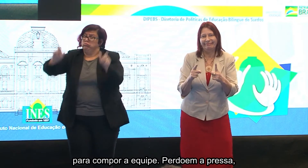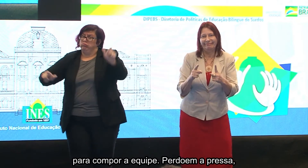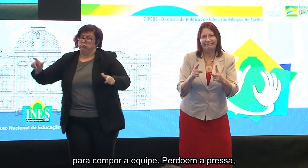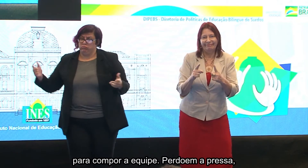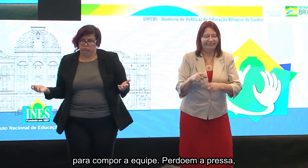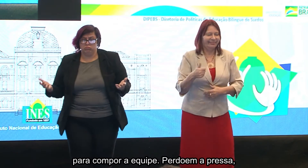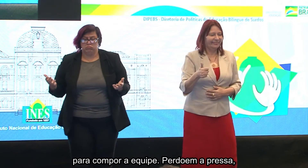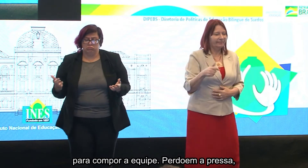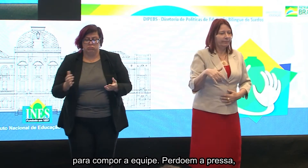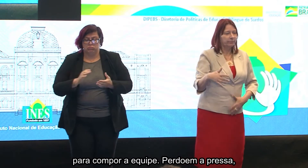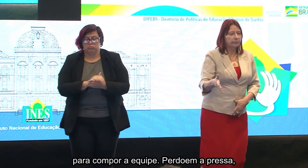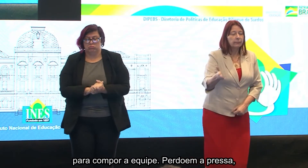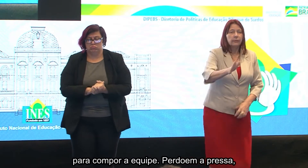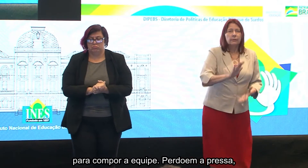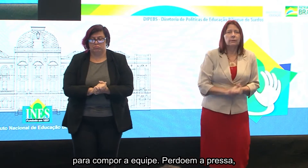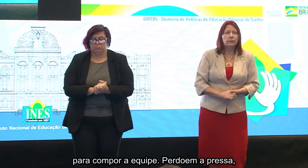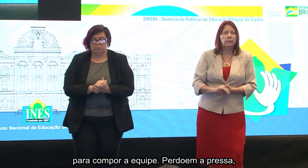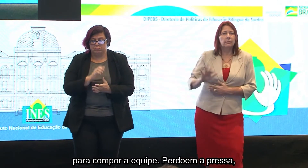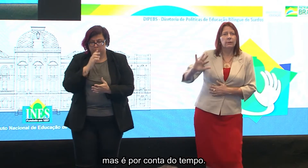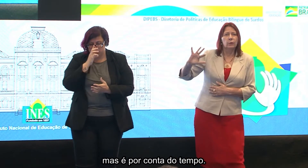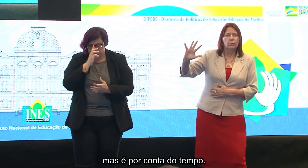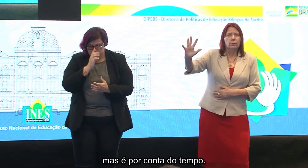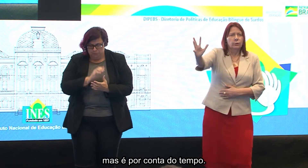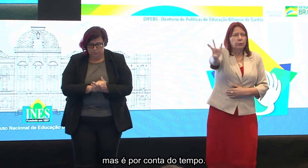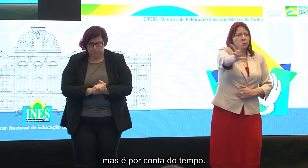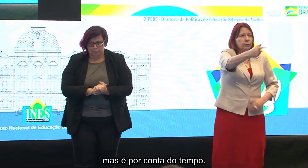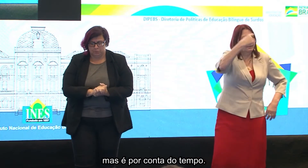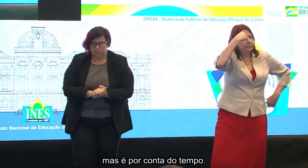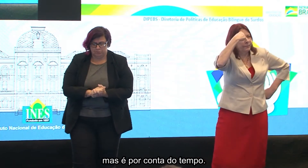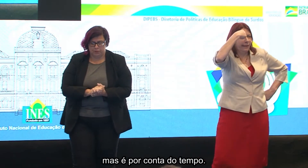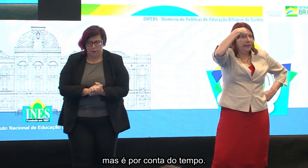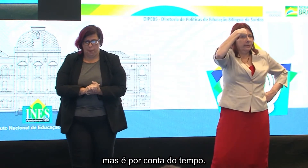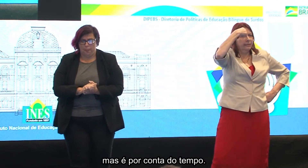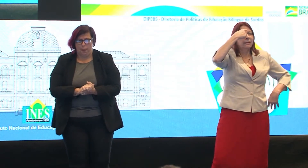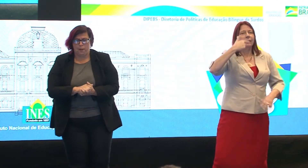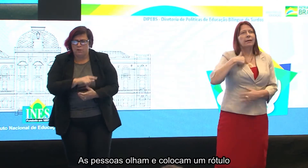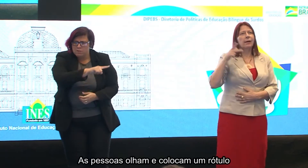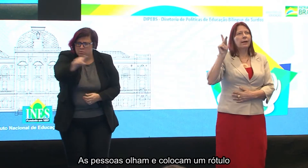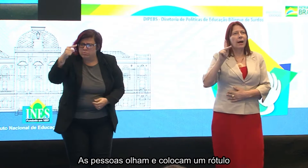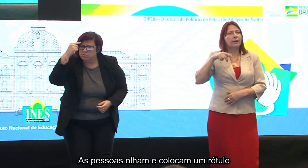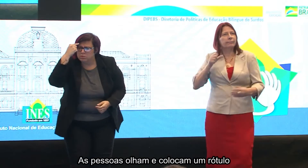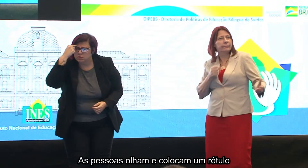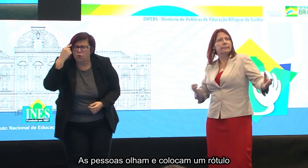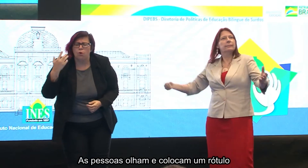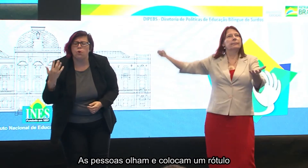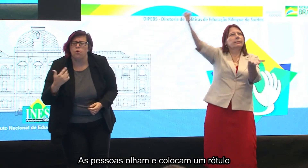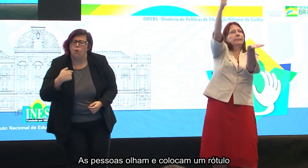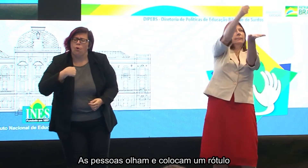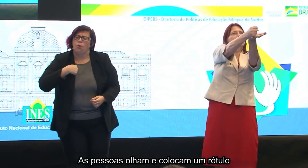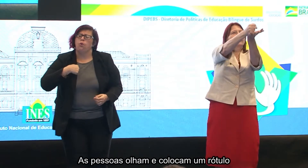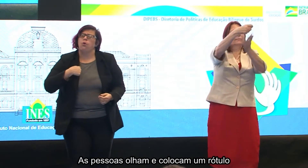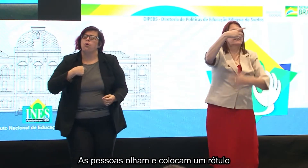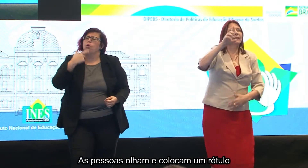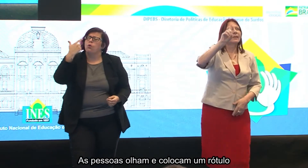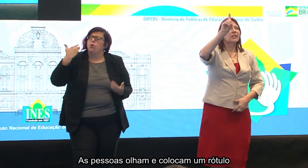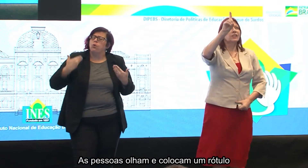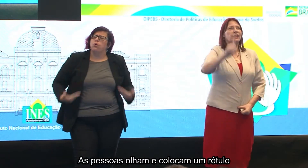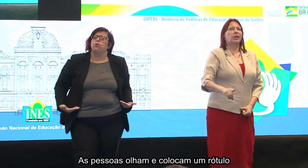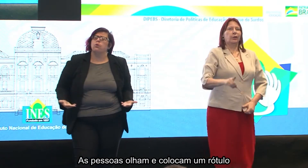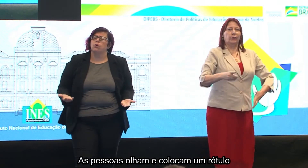equipe. Perdoem-me a pressa, mas é por conta do tempo. As pessoas olham e colocam um